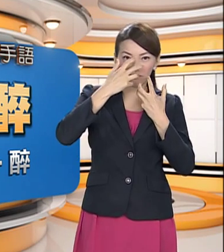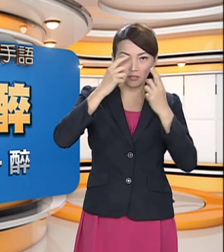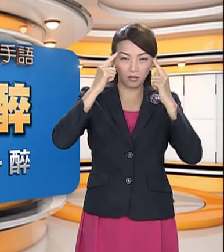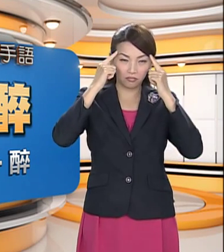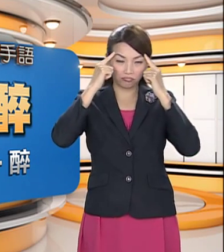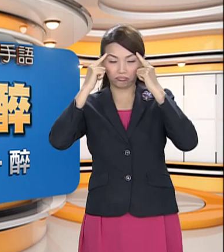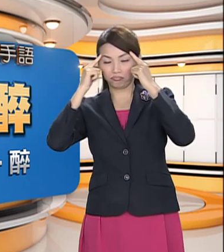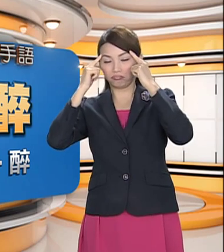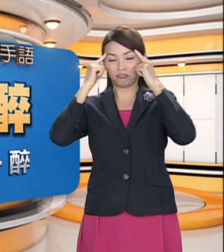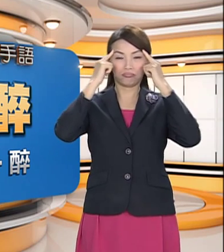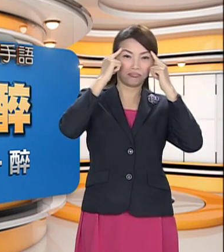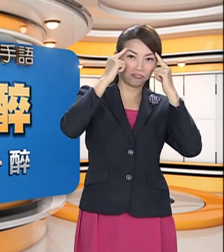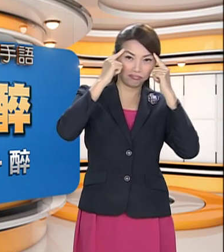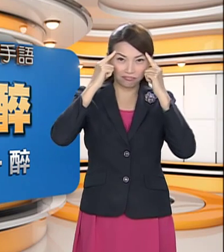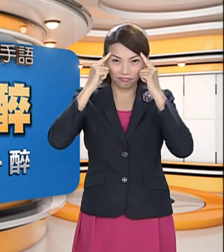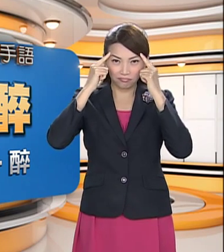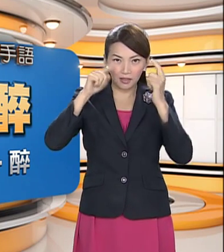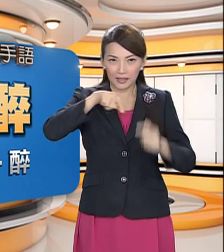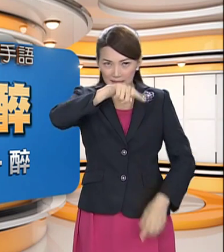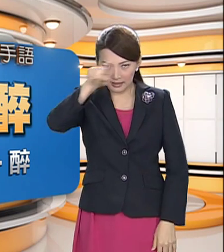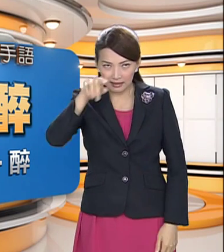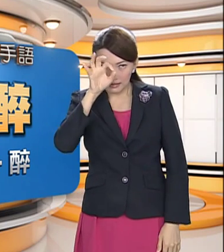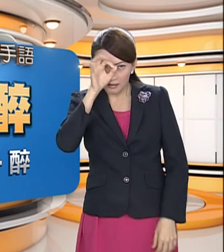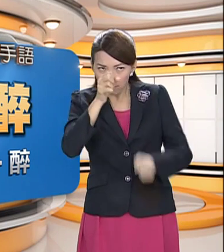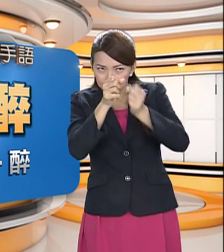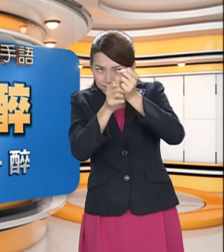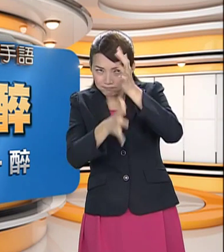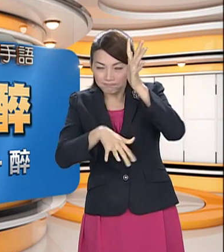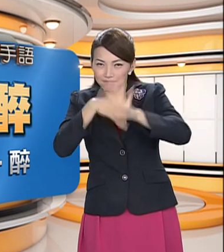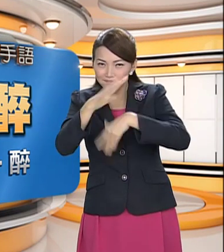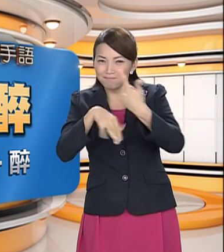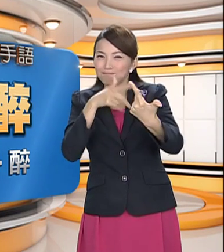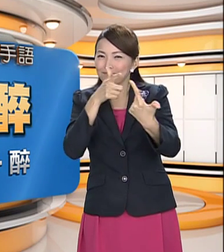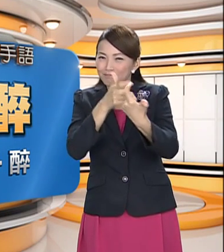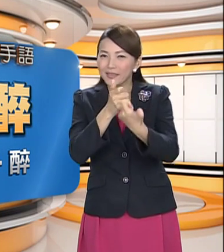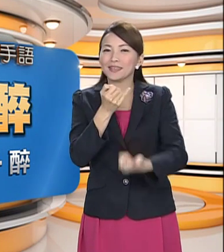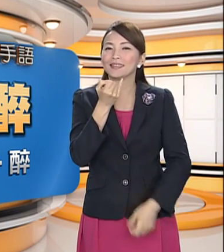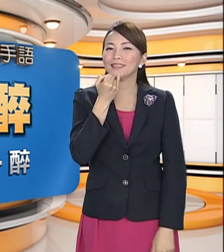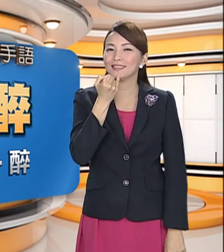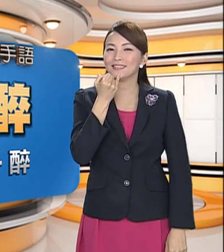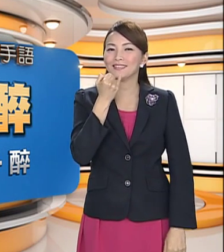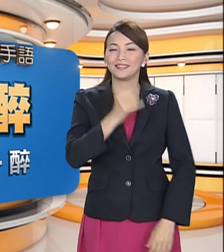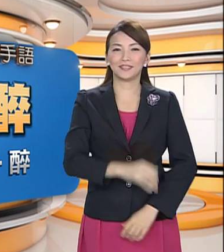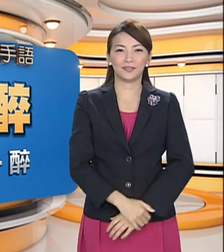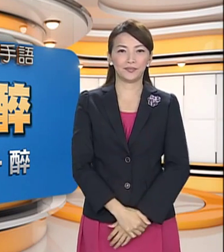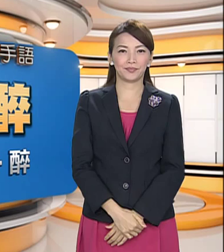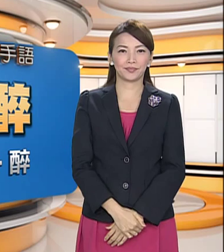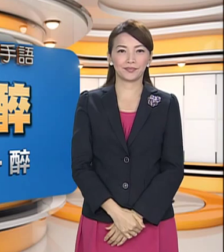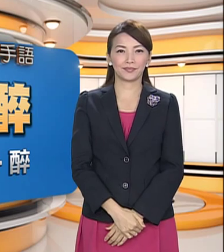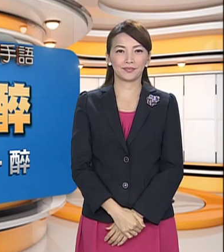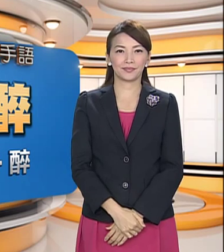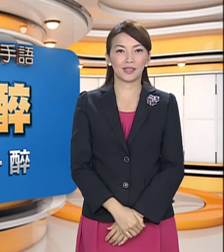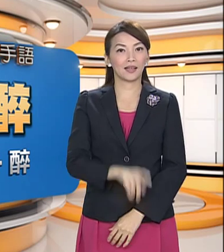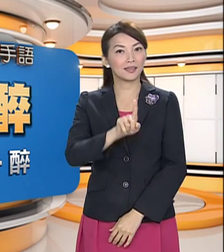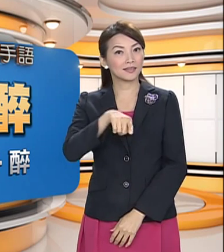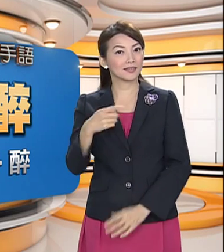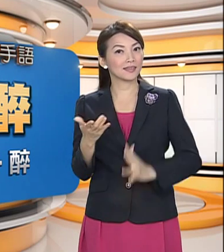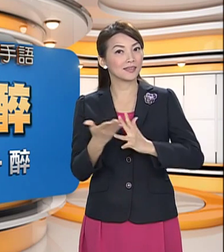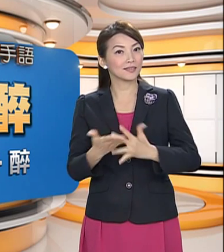上转一转，或者是食指放在太阳穴，您可以看情况都来拿来运用。而学完手